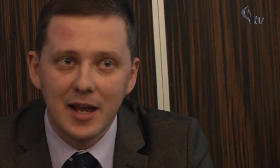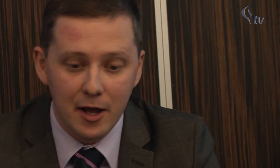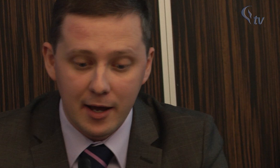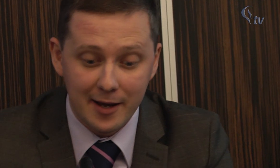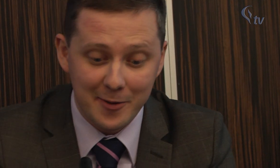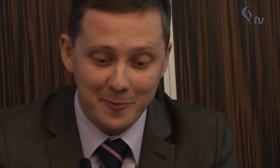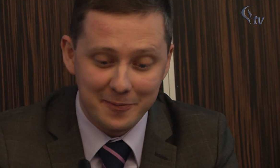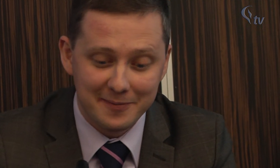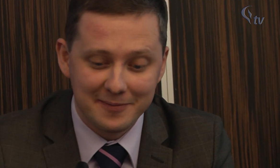füüsiline?